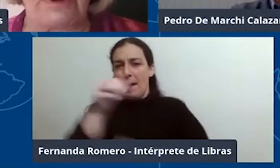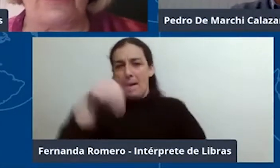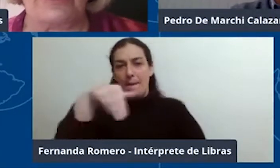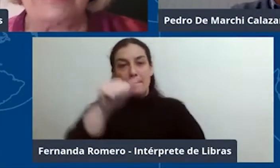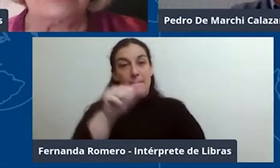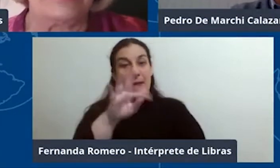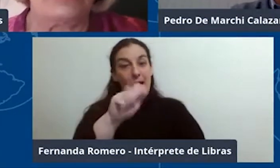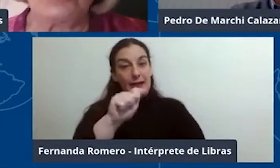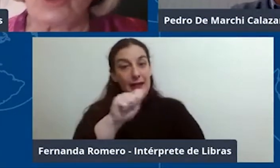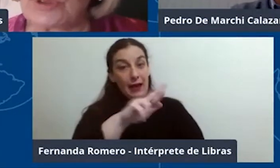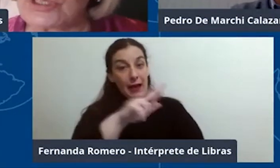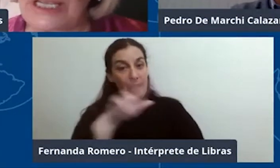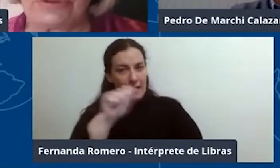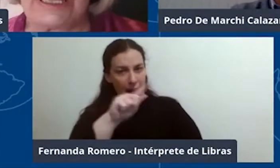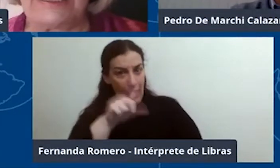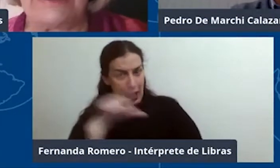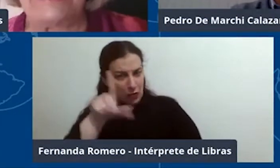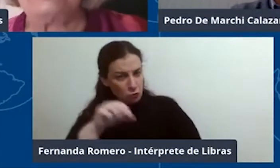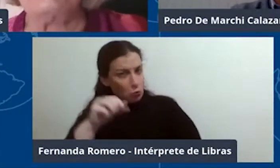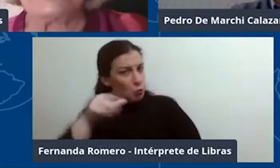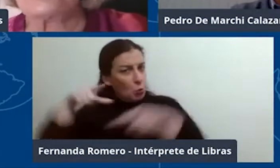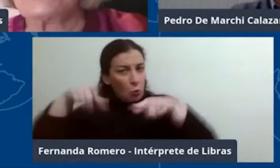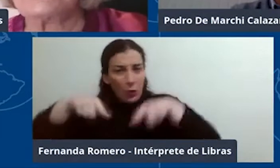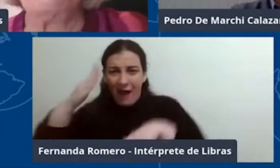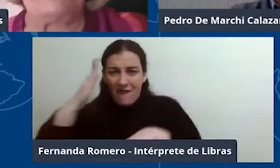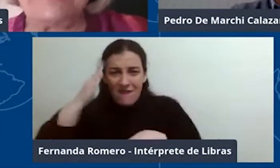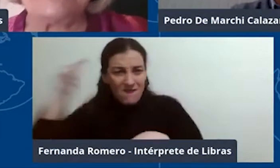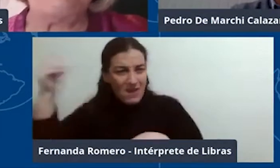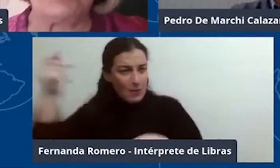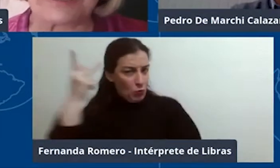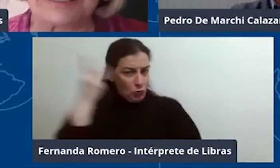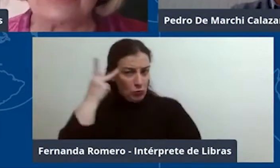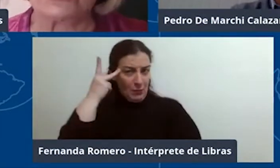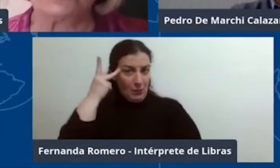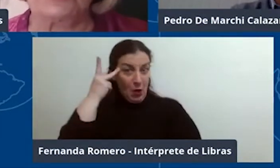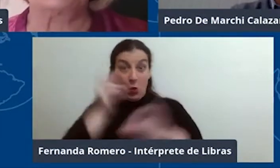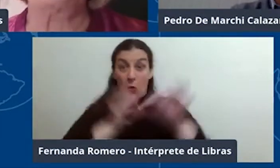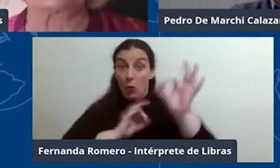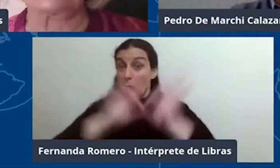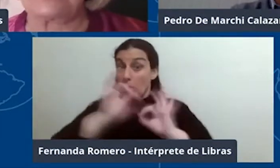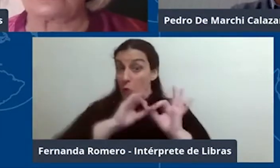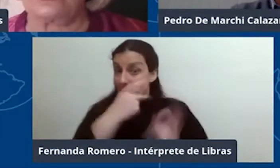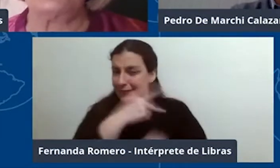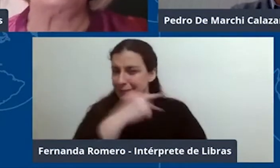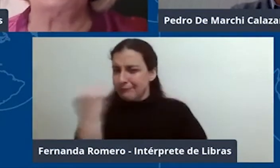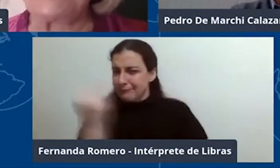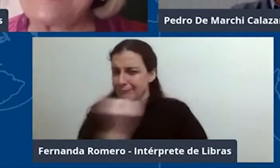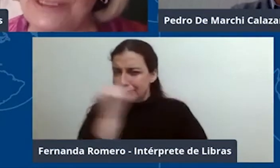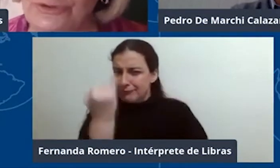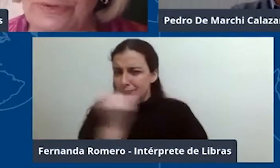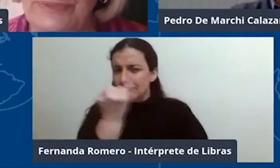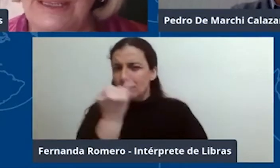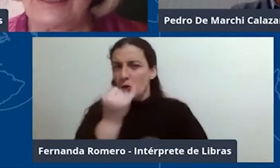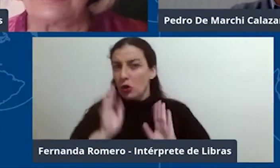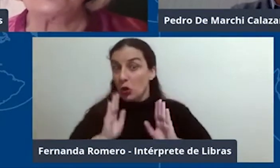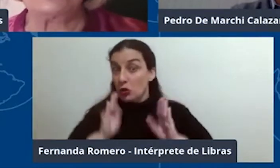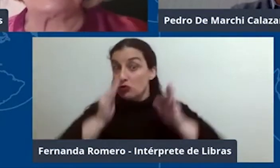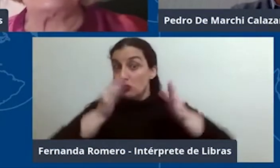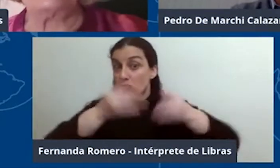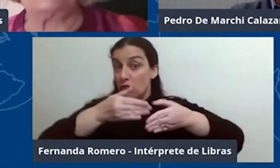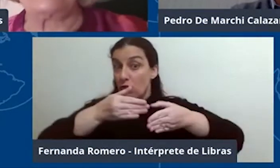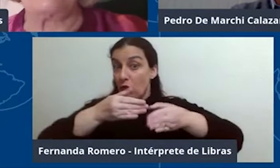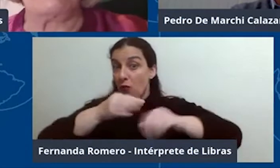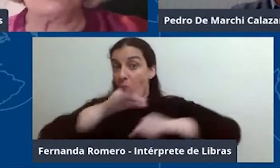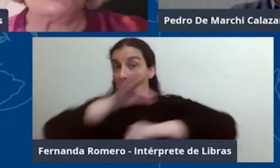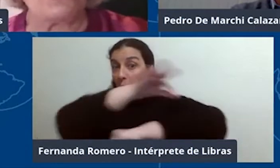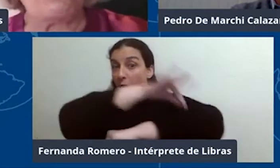icônico de São Paulo. O projeto dele é uma das coisas mais importantes do ponto de vista arquitetônico do Brasil. Eu diria